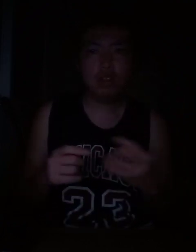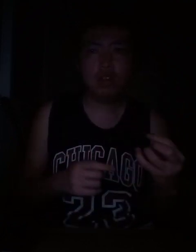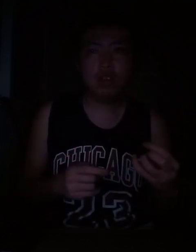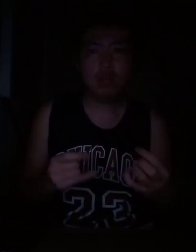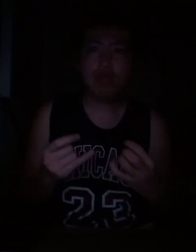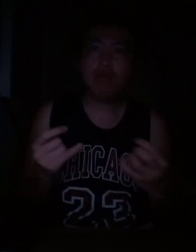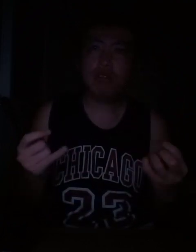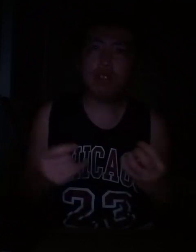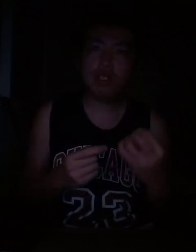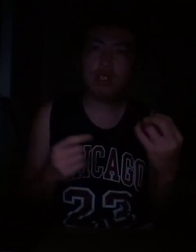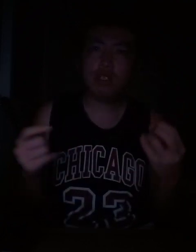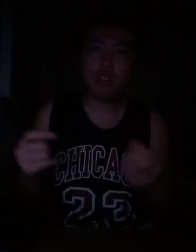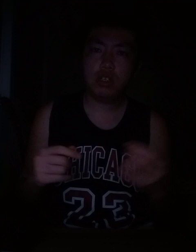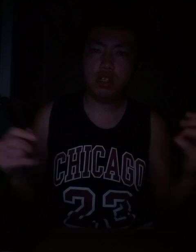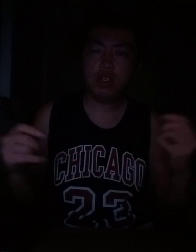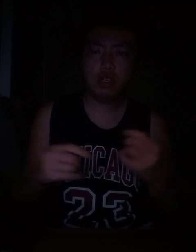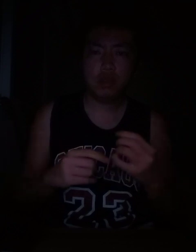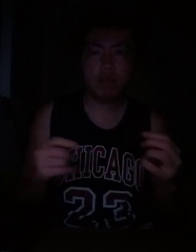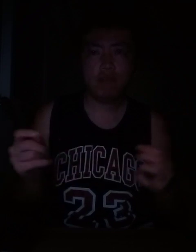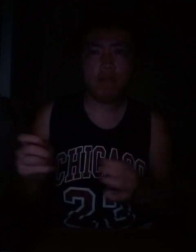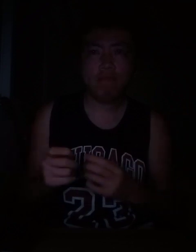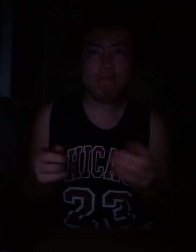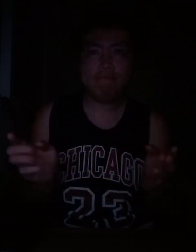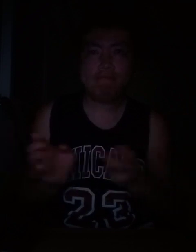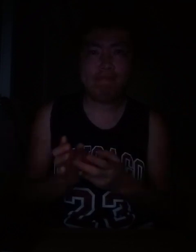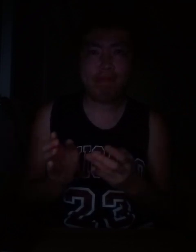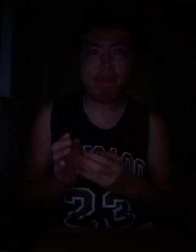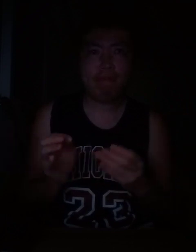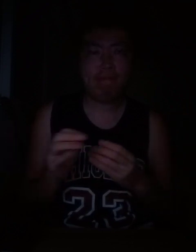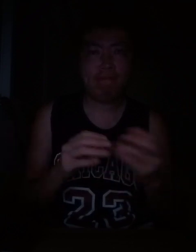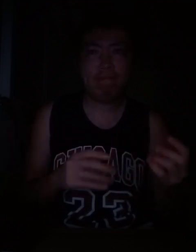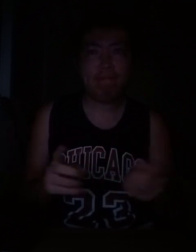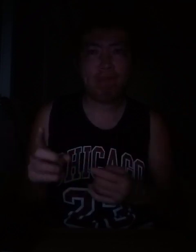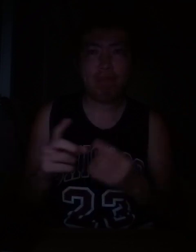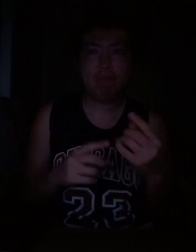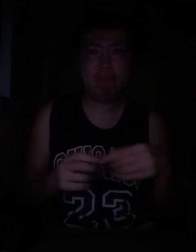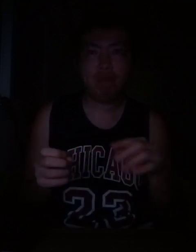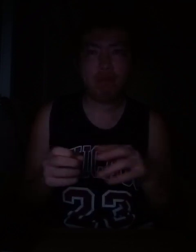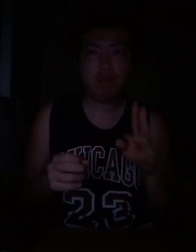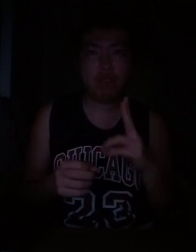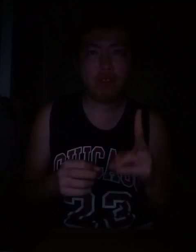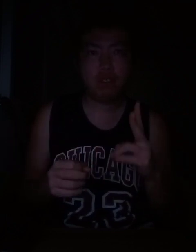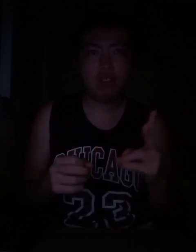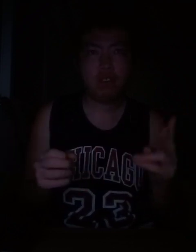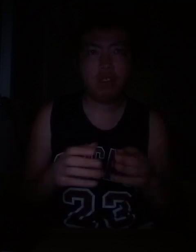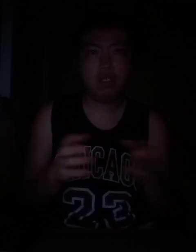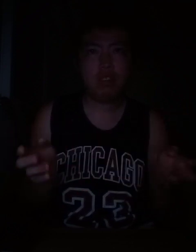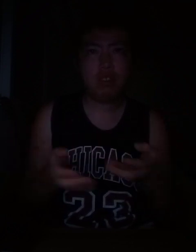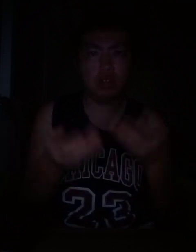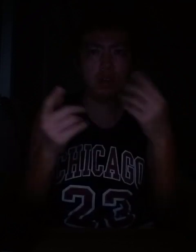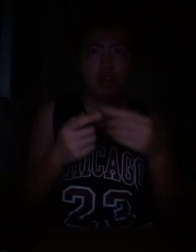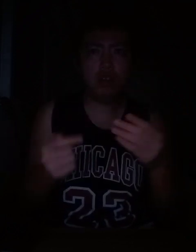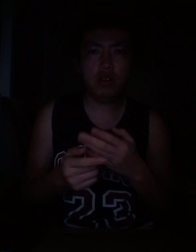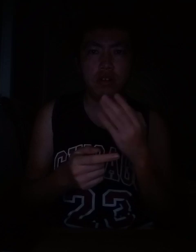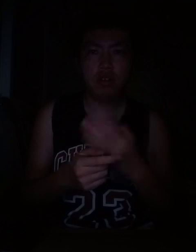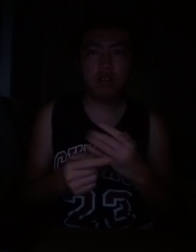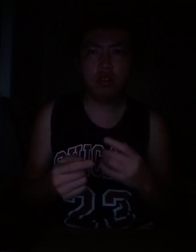유류세 인하 조치가 이번 달 말에 종료되는데 그렇게 되면 휘발유 2,000원 시대가 다시 올 거란 전망이 나옵니다.